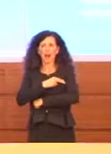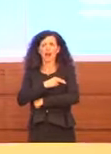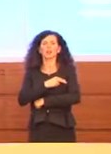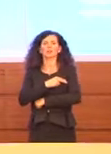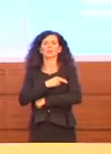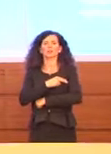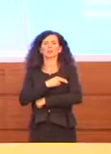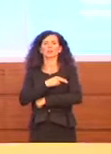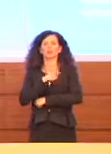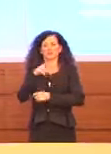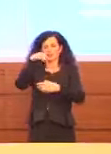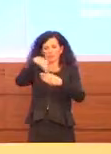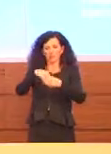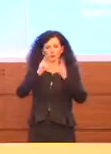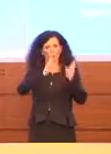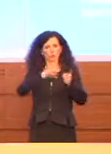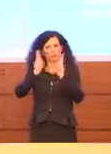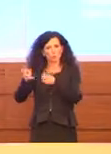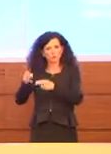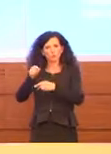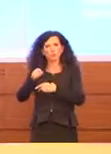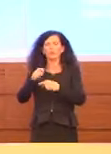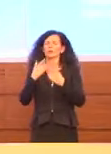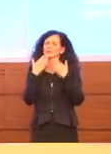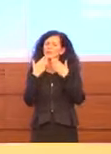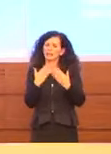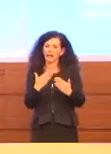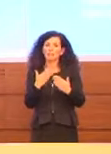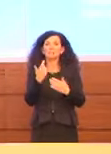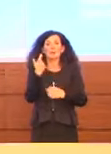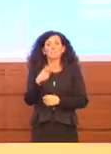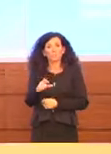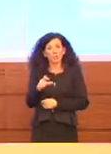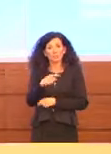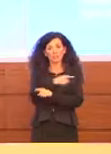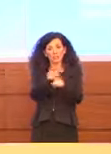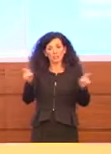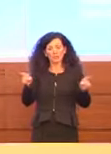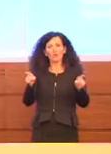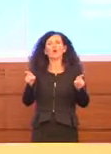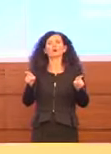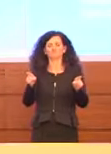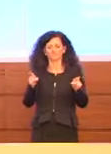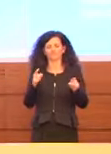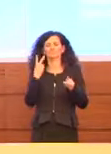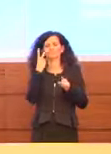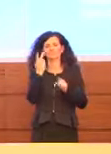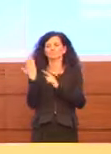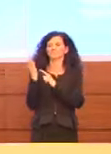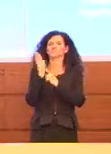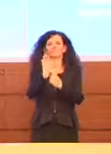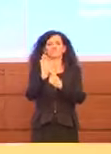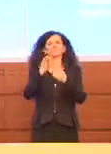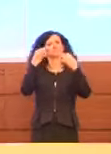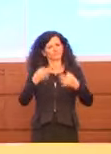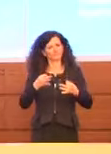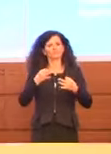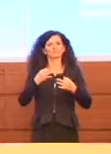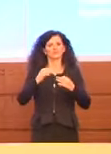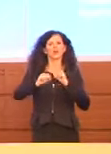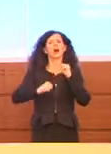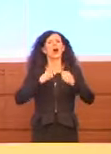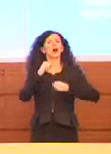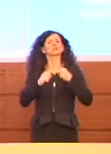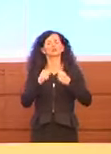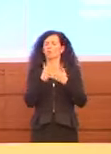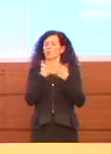nostre strutture perché ha consentito di fare la differenza in questa situazione il nostro